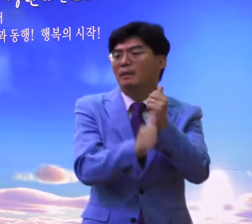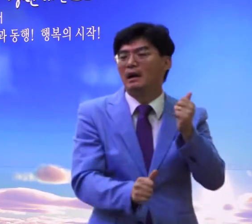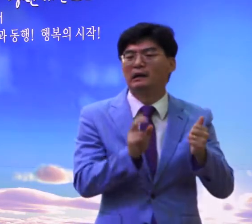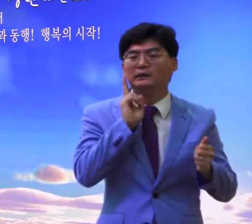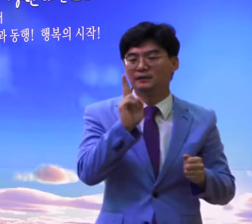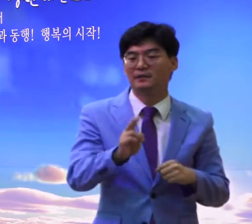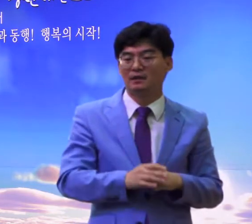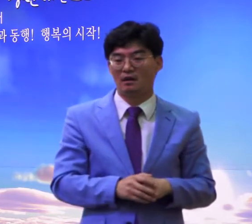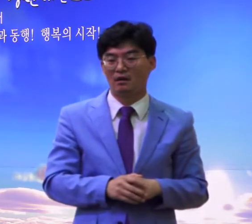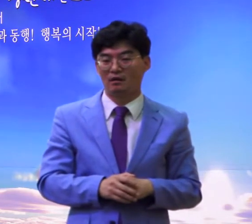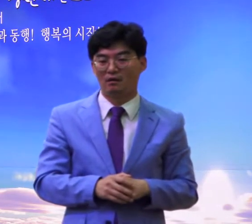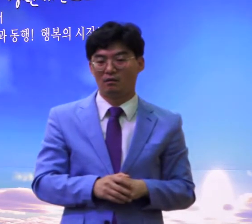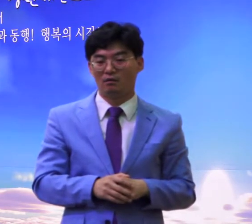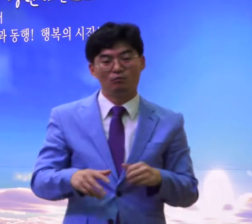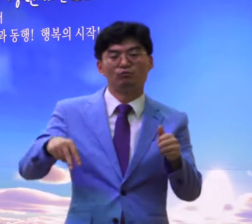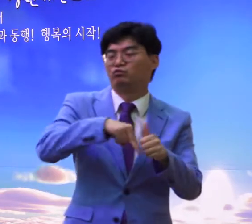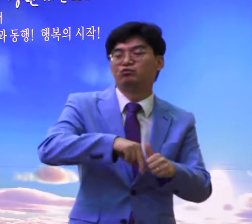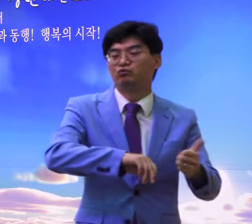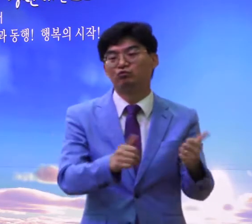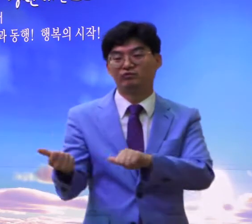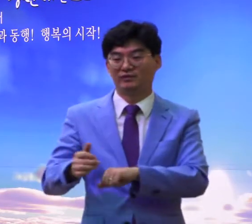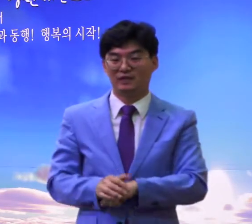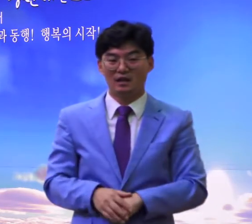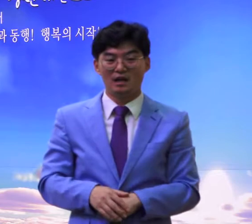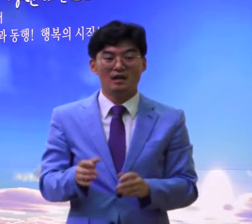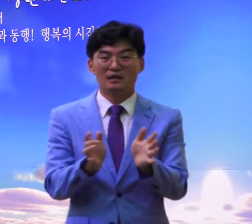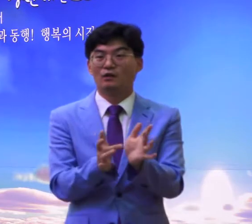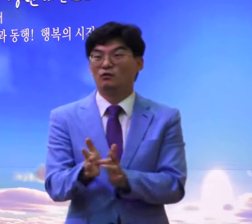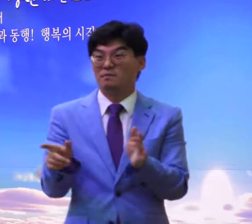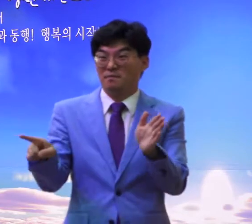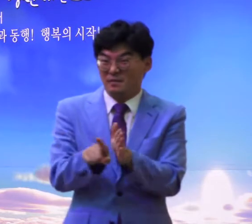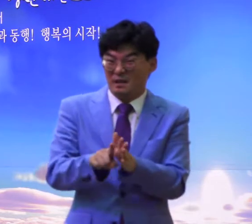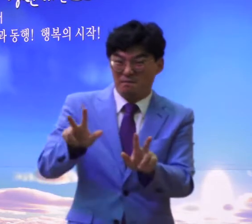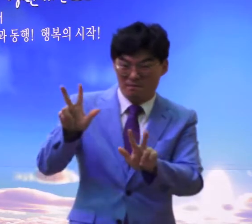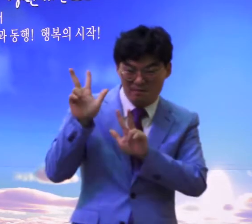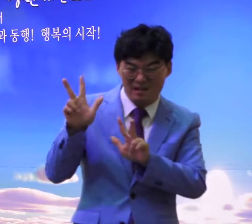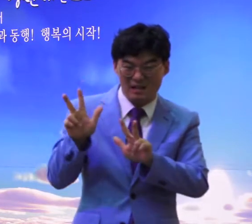겪어야 했고 또 순교까지도 당하게 됐습니다.